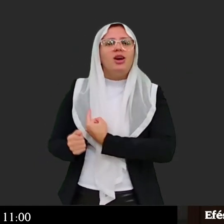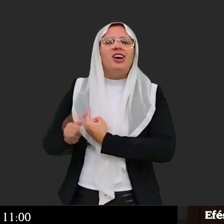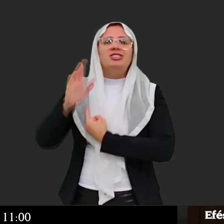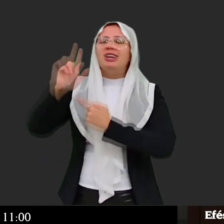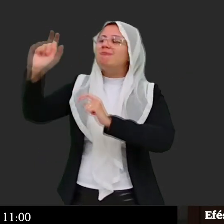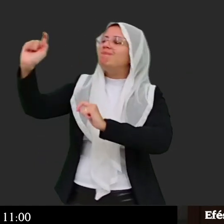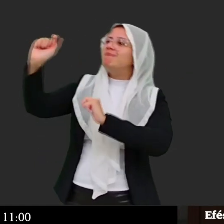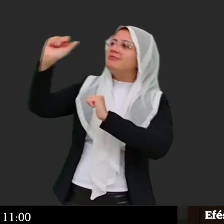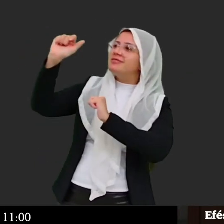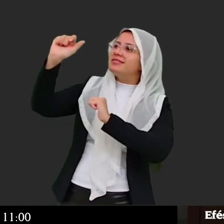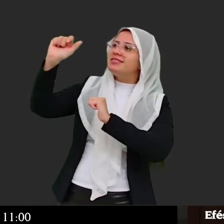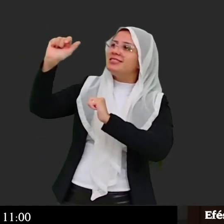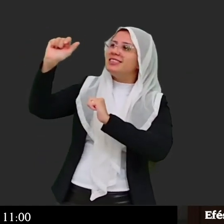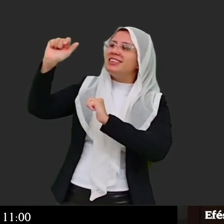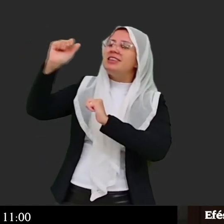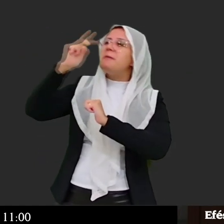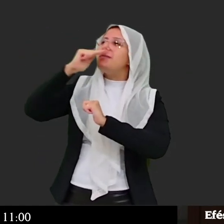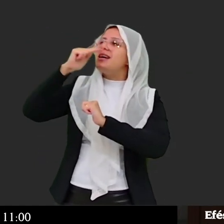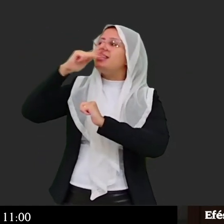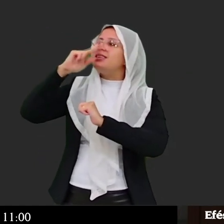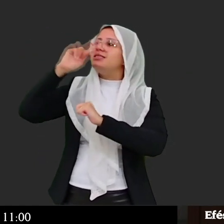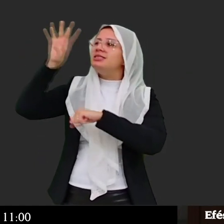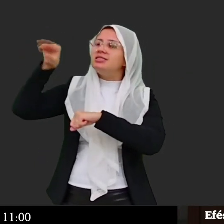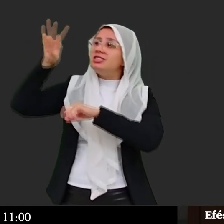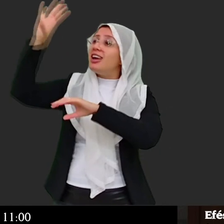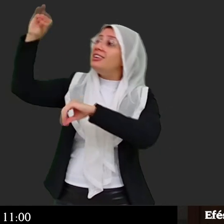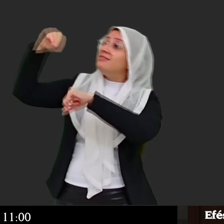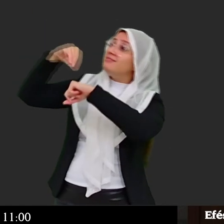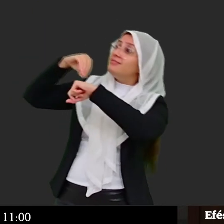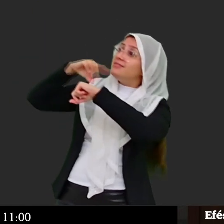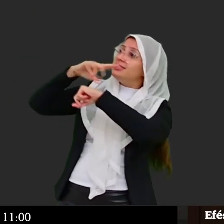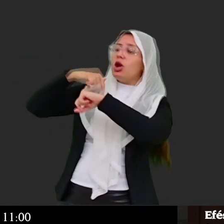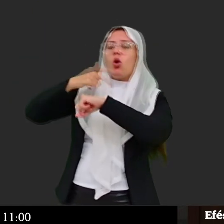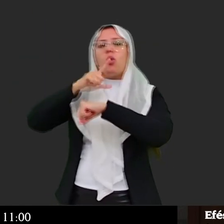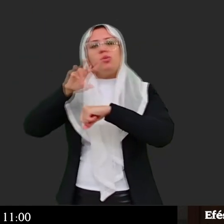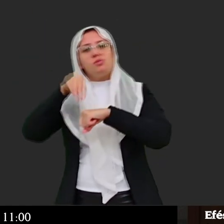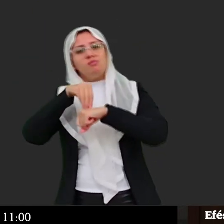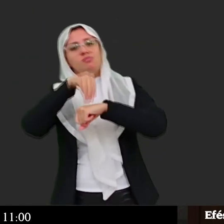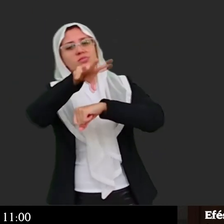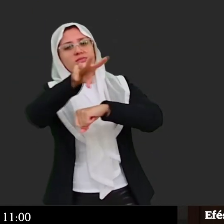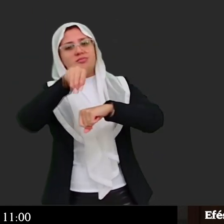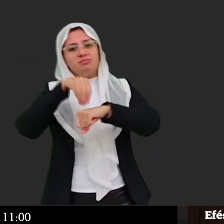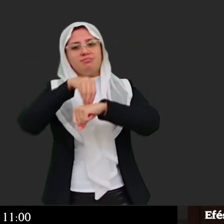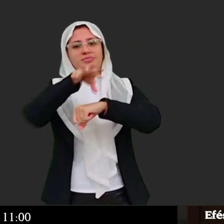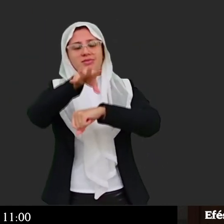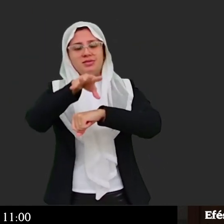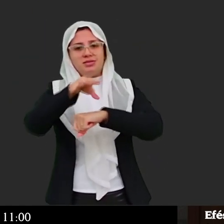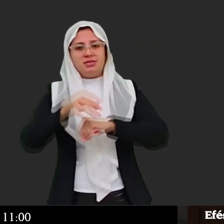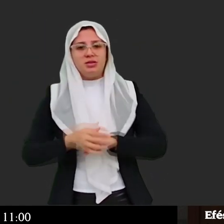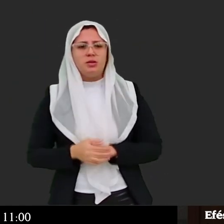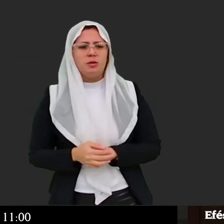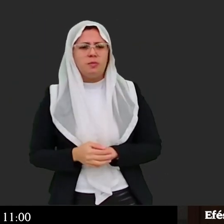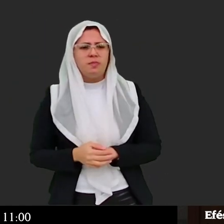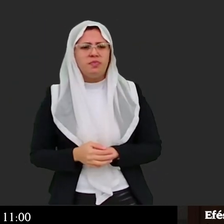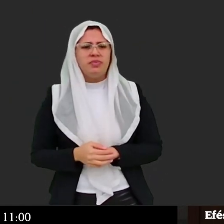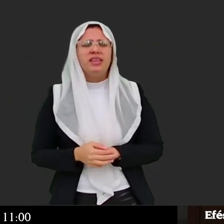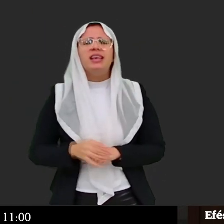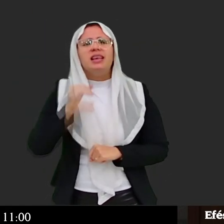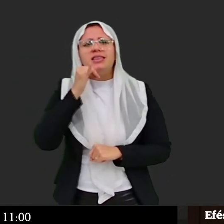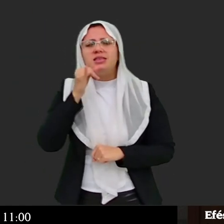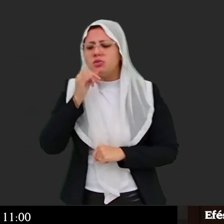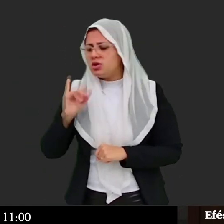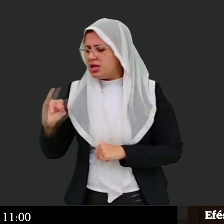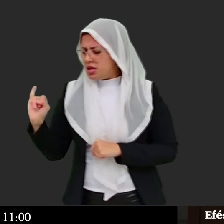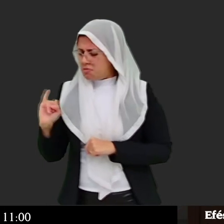então cada um tem um pouco de graça para dar para os outros também. Como é que uma irmã pode dar um pouquinho